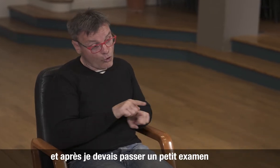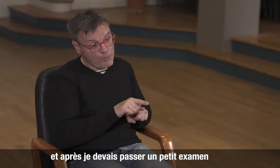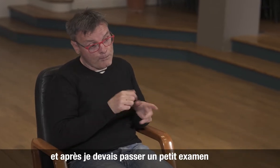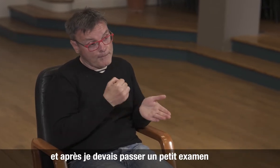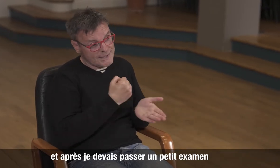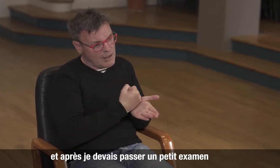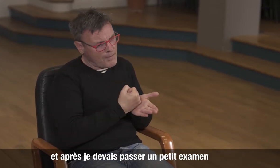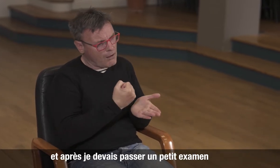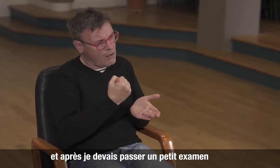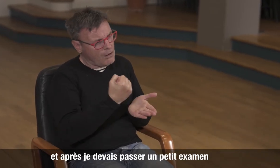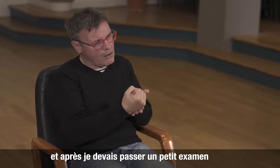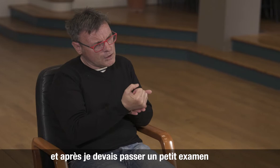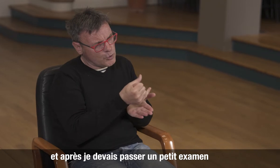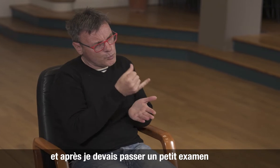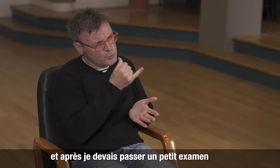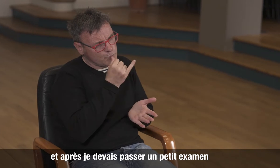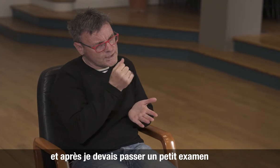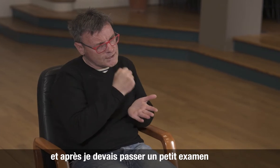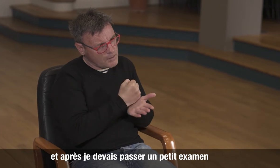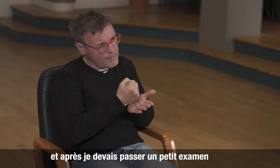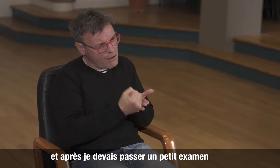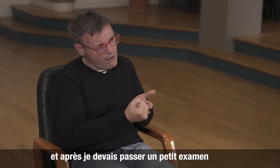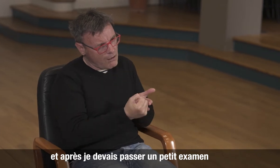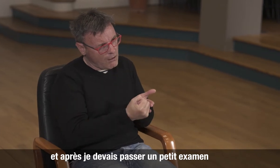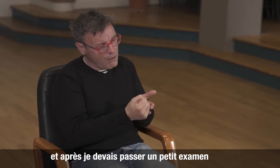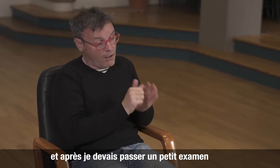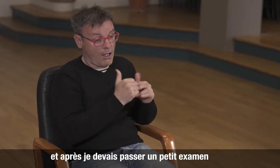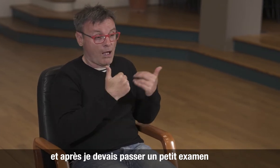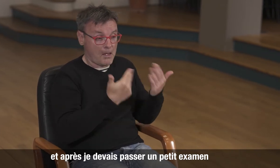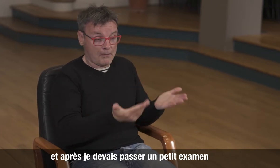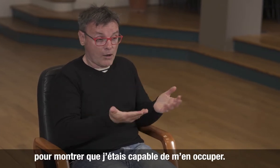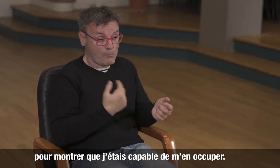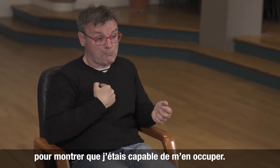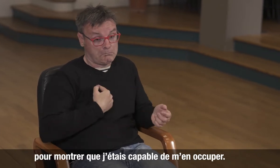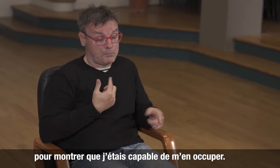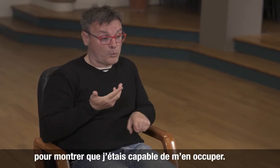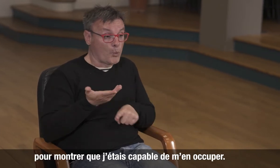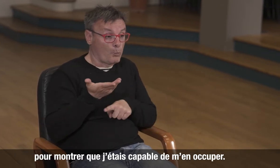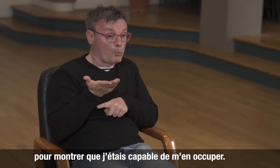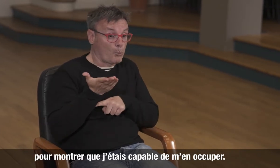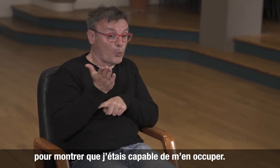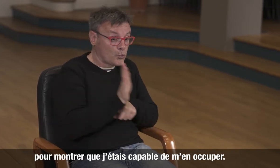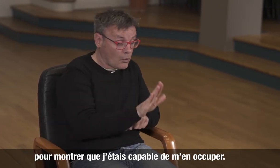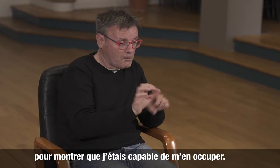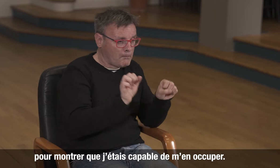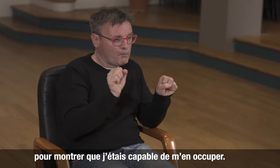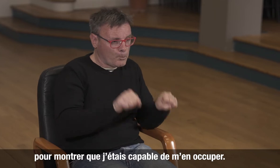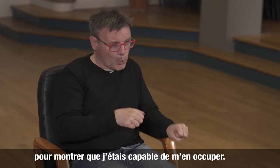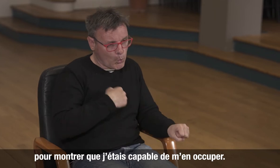Et après, je devais passer un peu comme un petit examen. Pour montrer que j'étais capable